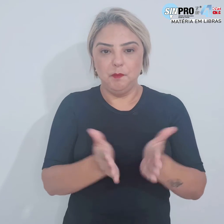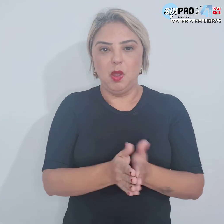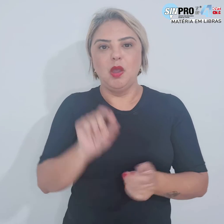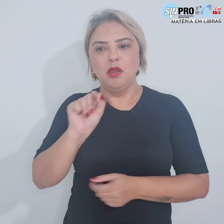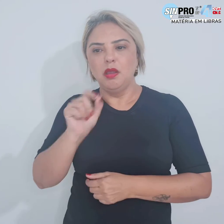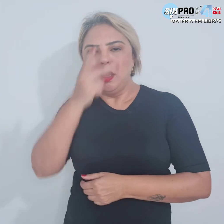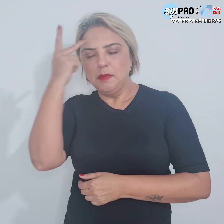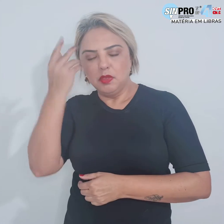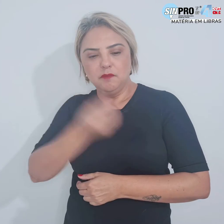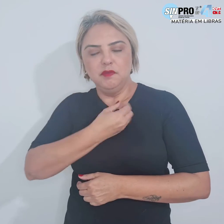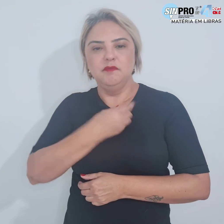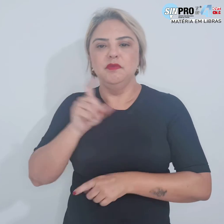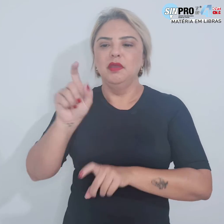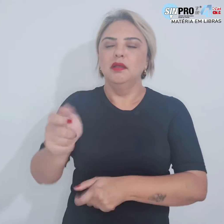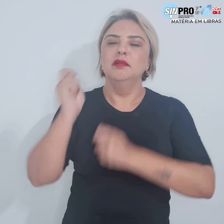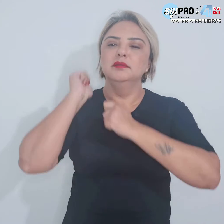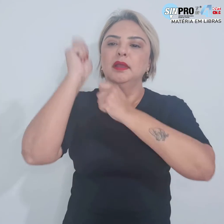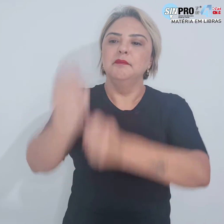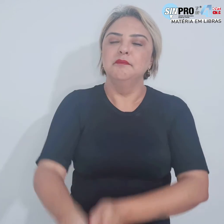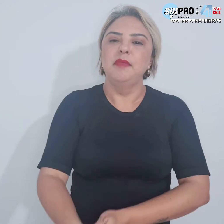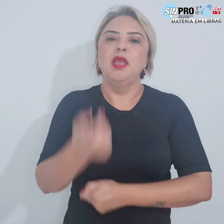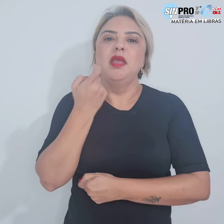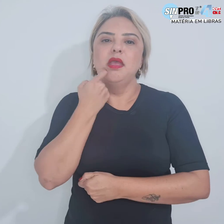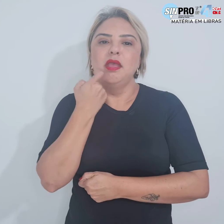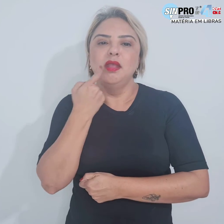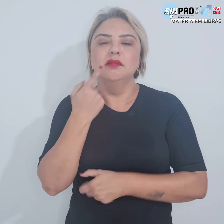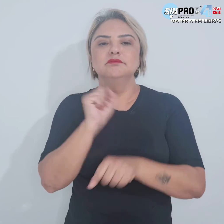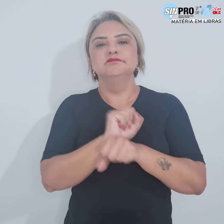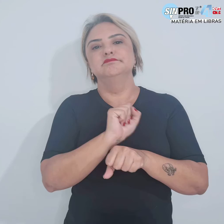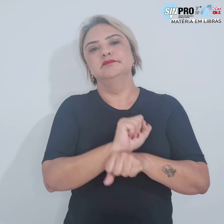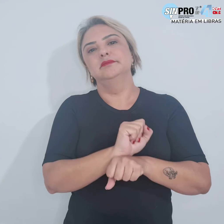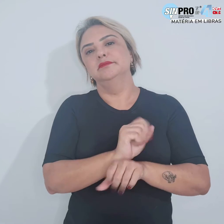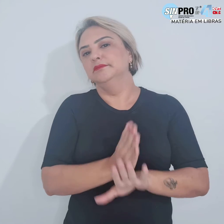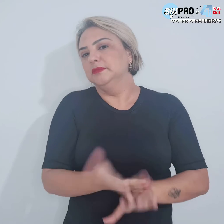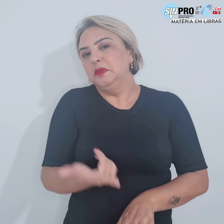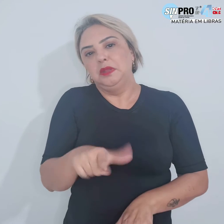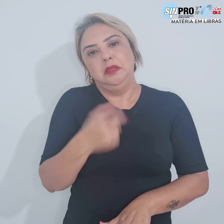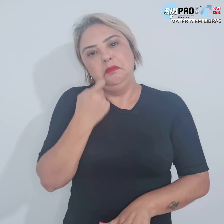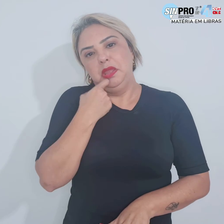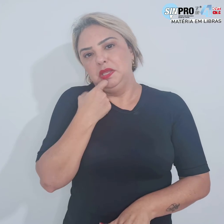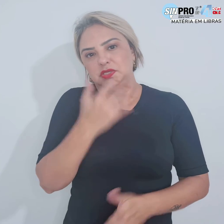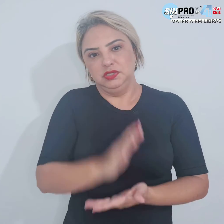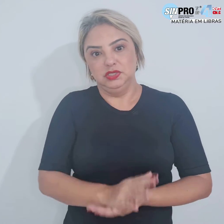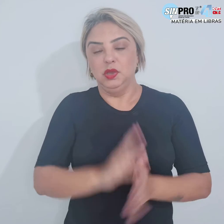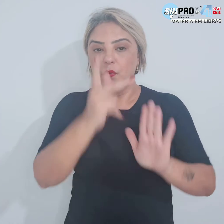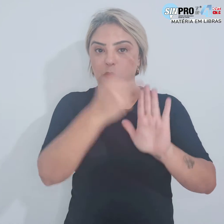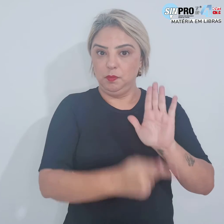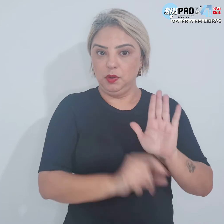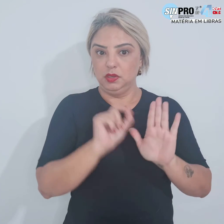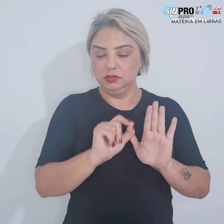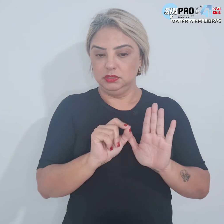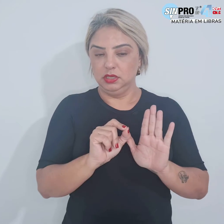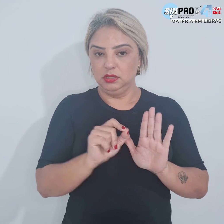da pesca teve o trabalho paralisado pela tragédia. O projeto de privatização